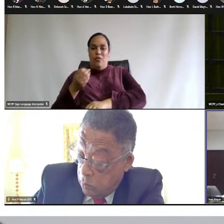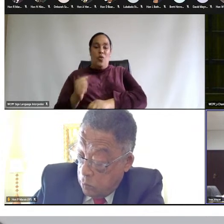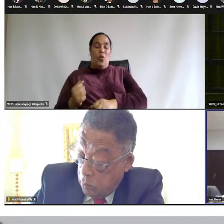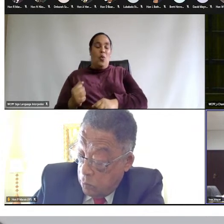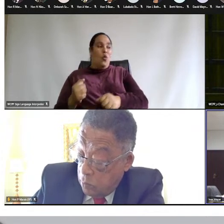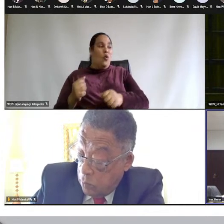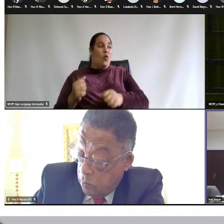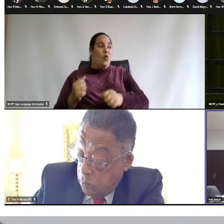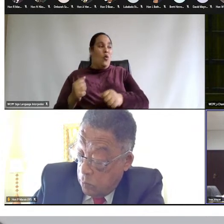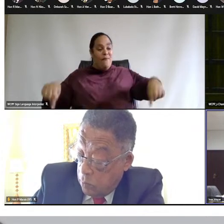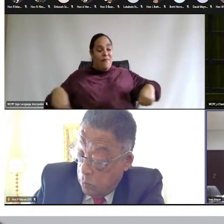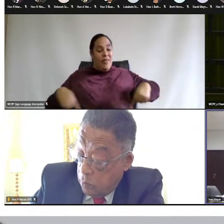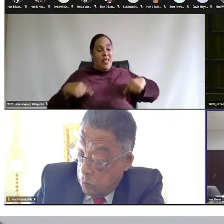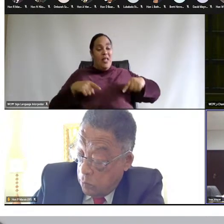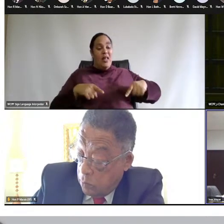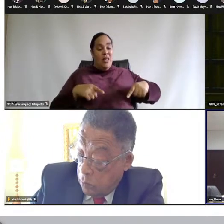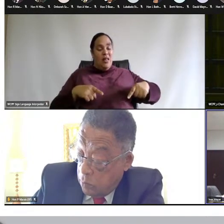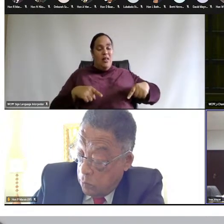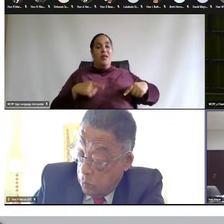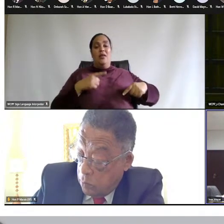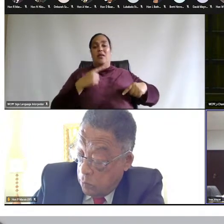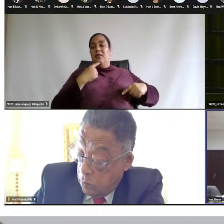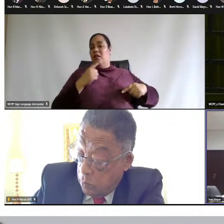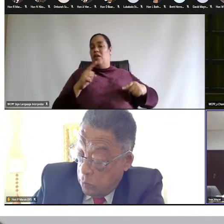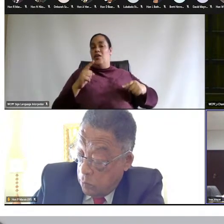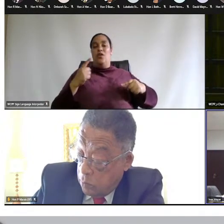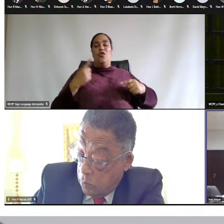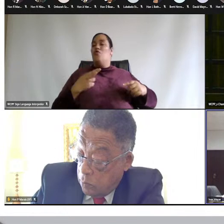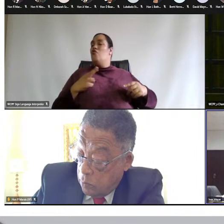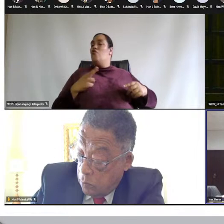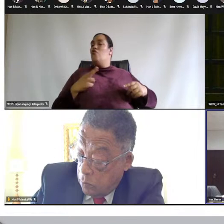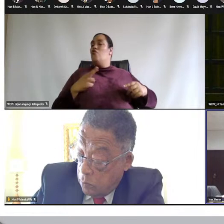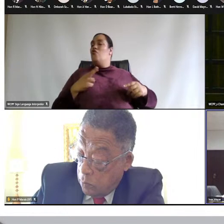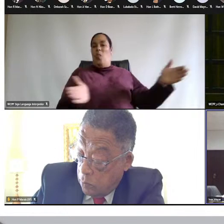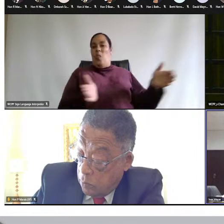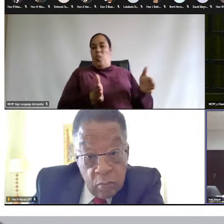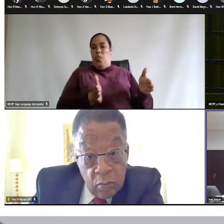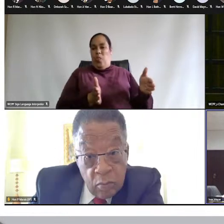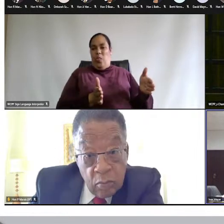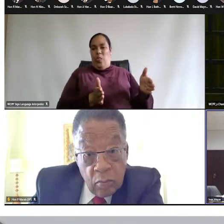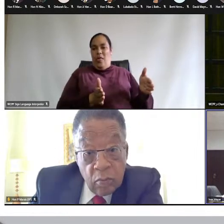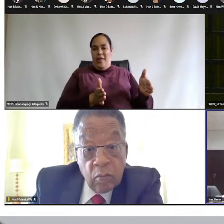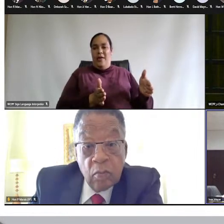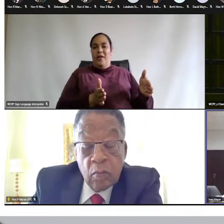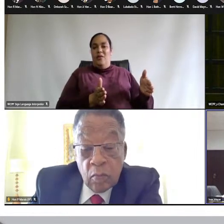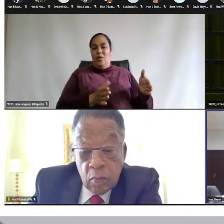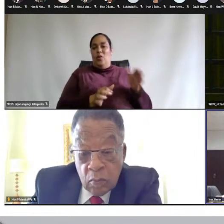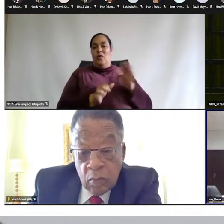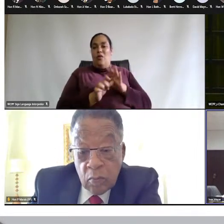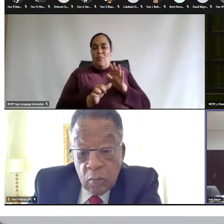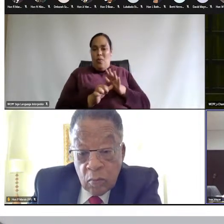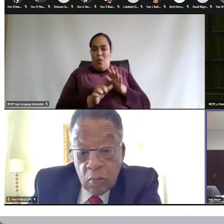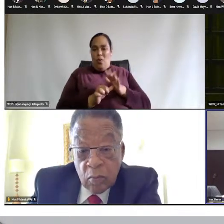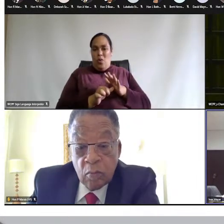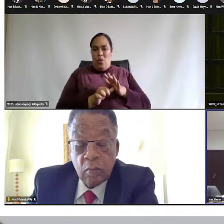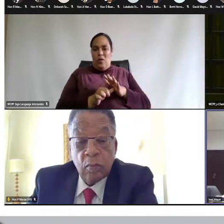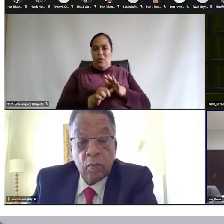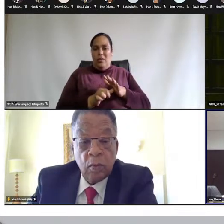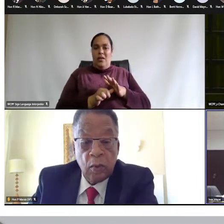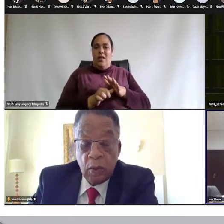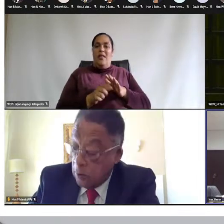Die veldassessering sê, jy kan net 50 skape aanhou. So dis belangrik, die